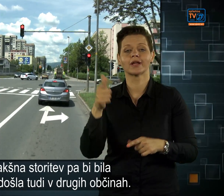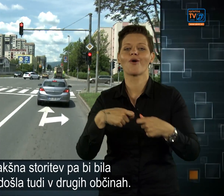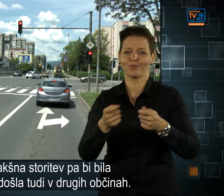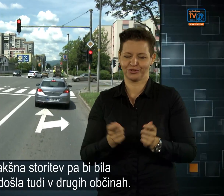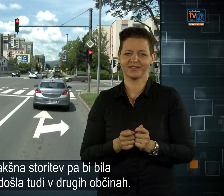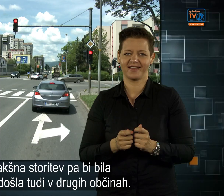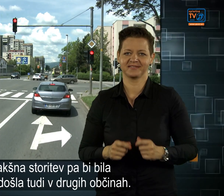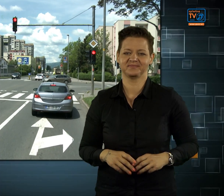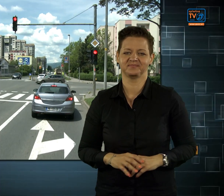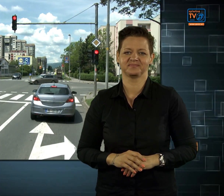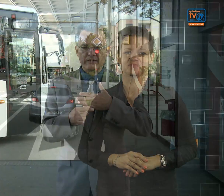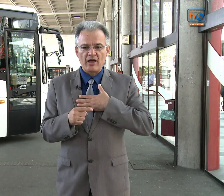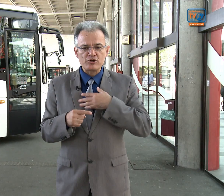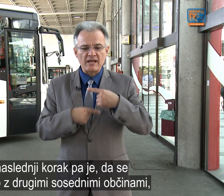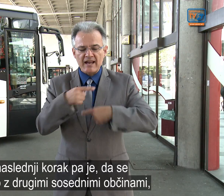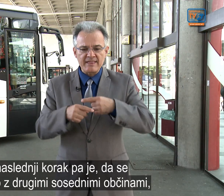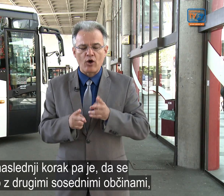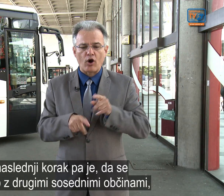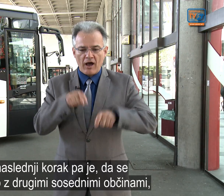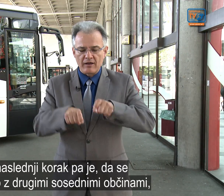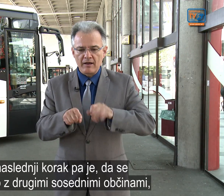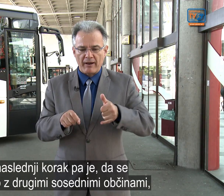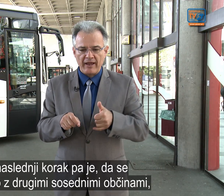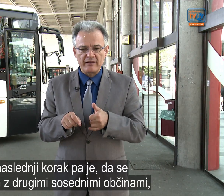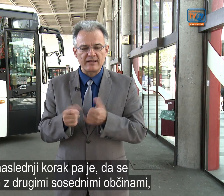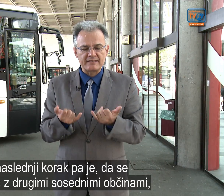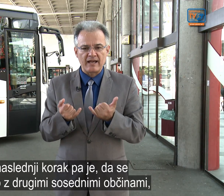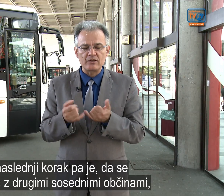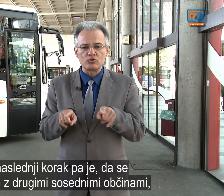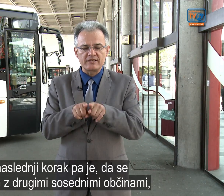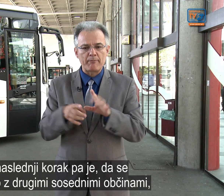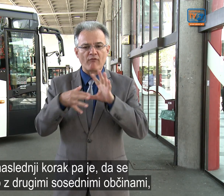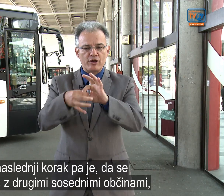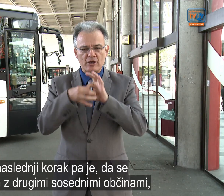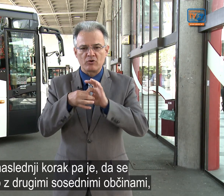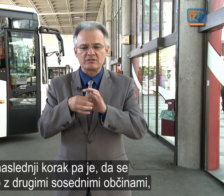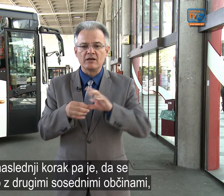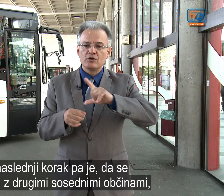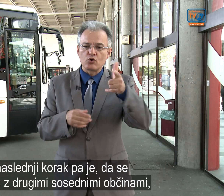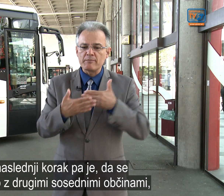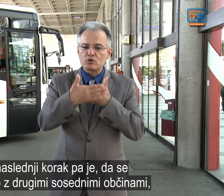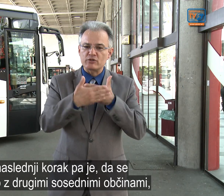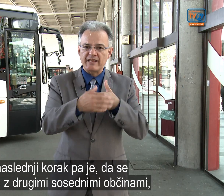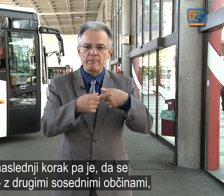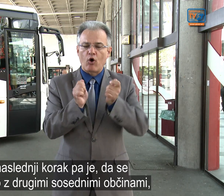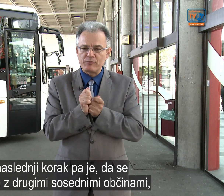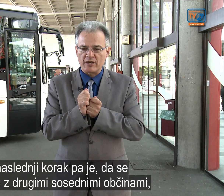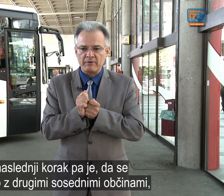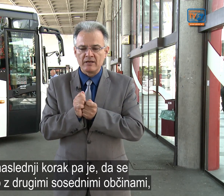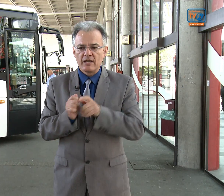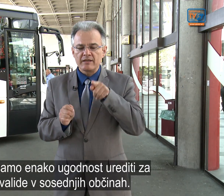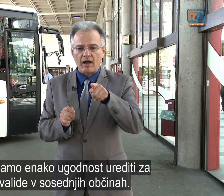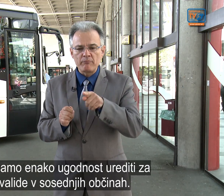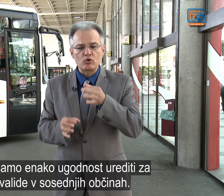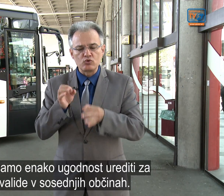tudi v drugih občinah. Naš naslednji korak pa je, da sedaj tudi se povežemo z drugimi sosednjimi